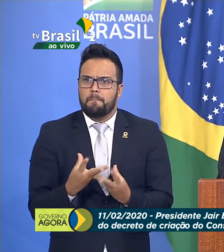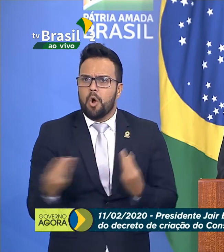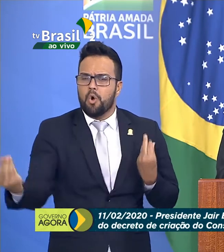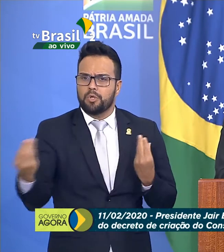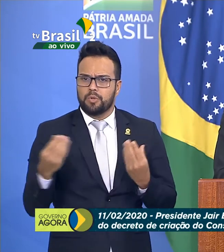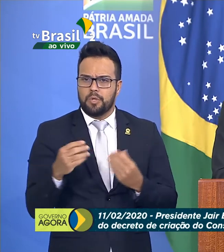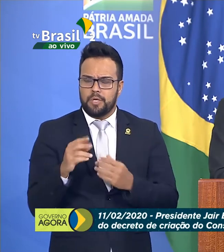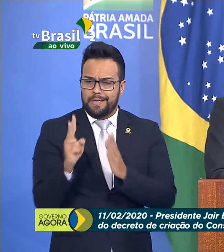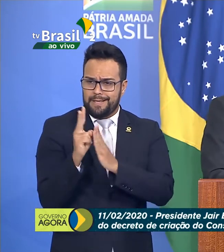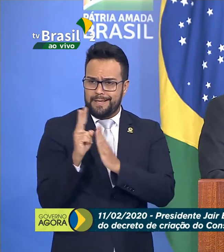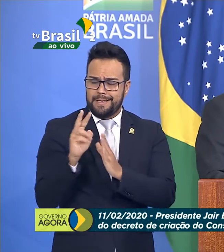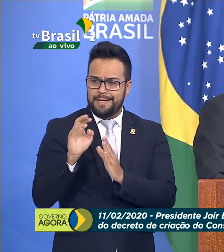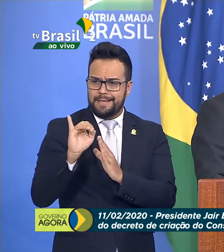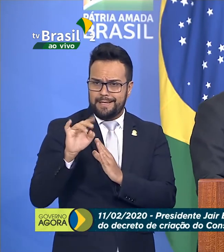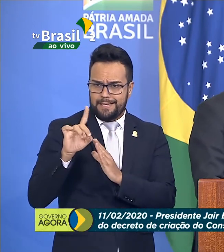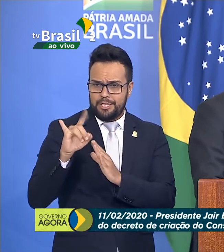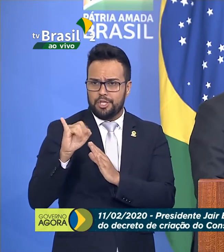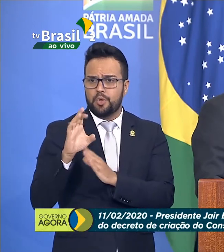obviamente, semana depois,